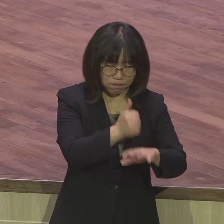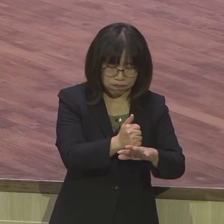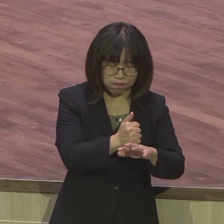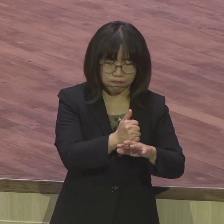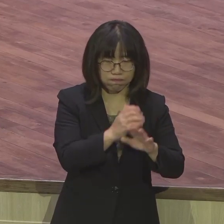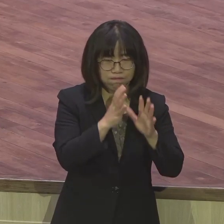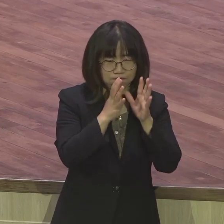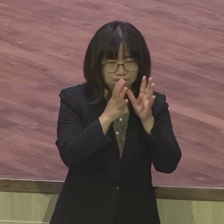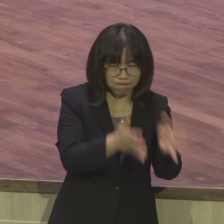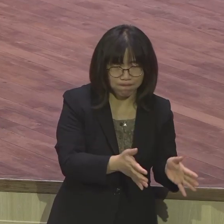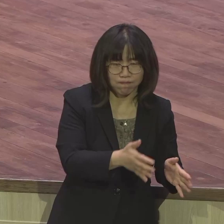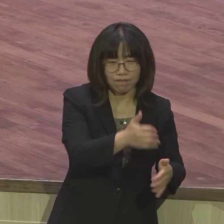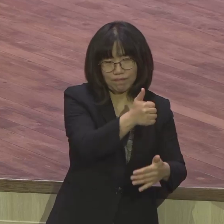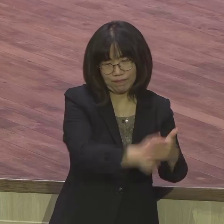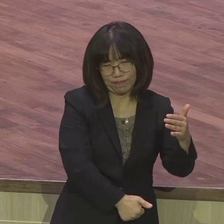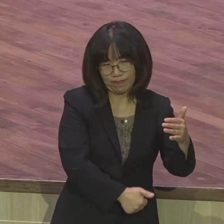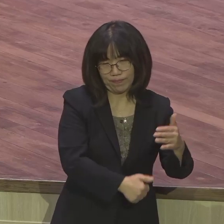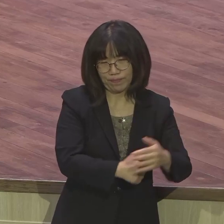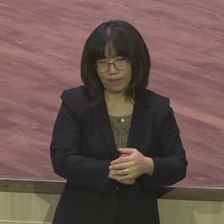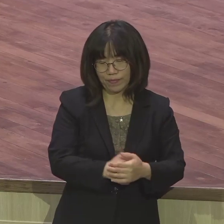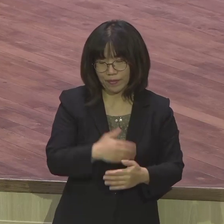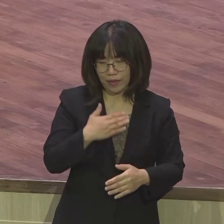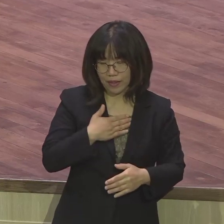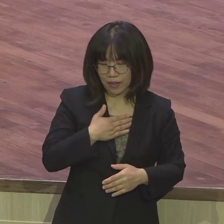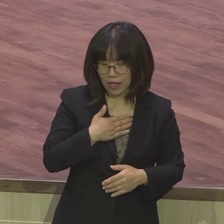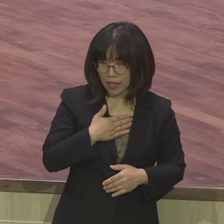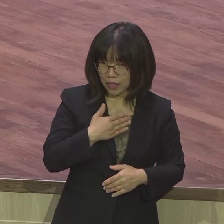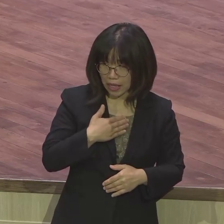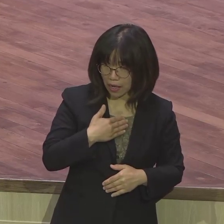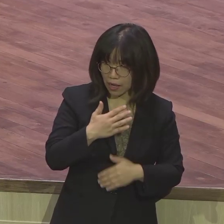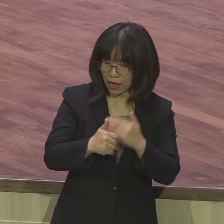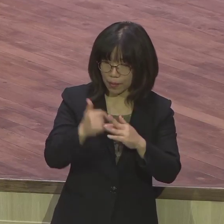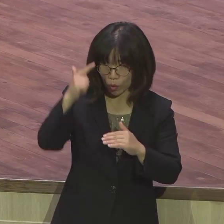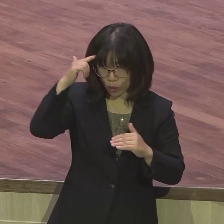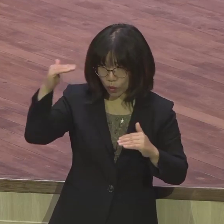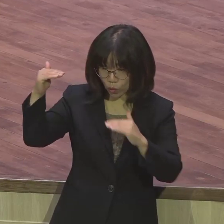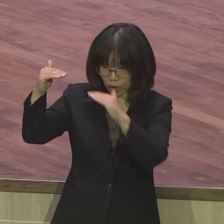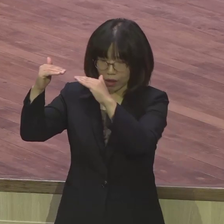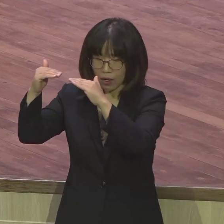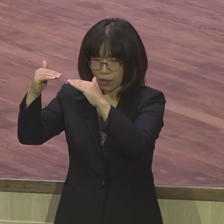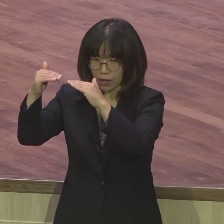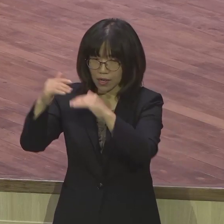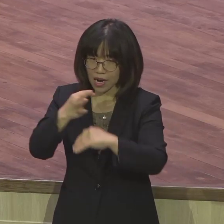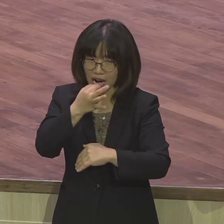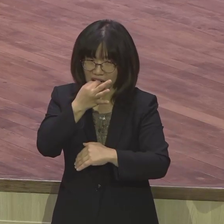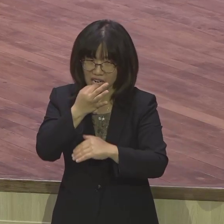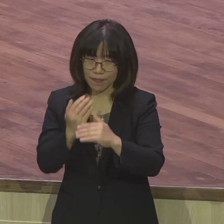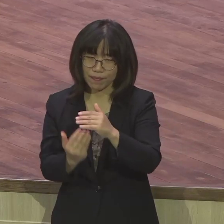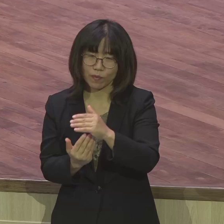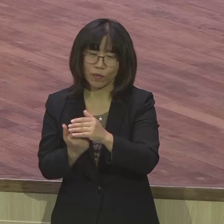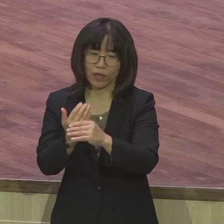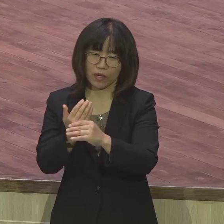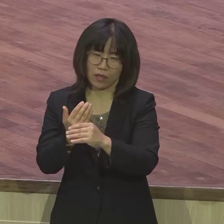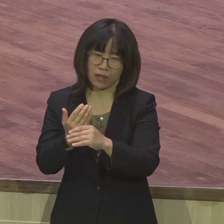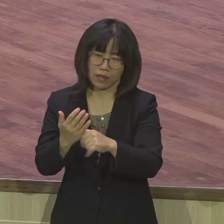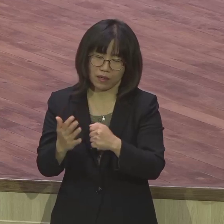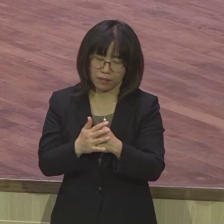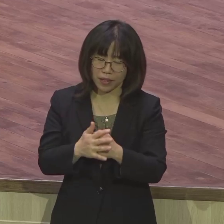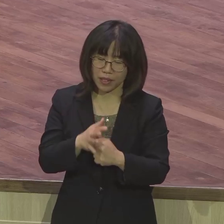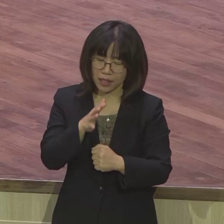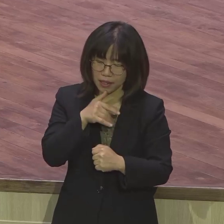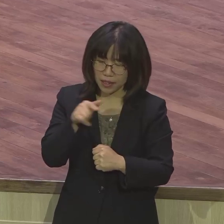먹으면 하나님처럼 된다. 나 중심, 물 중심, 성공 중심이 된다. 사단아 물러가라. 너는 타락한